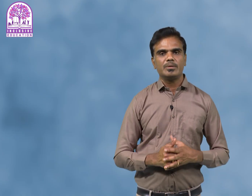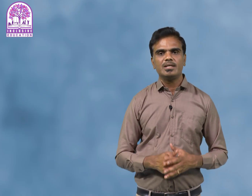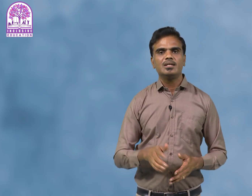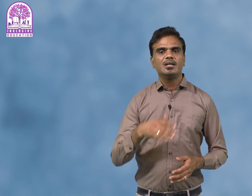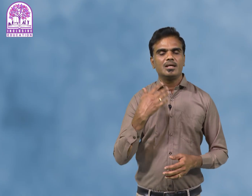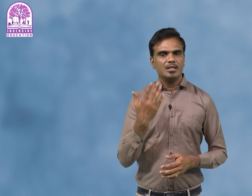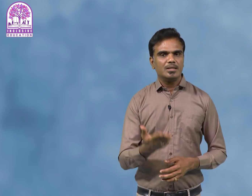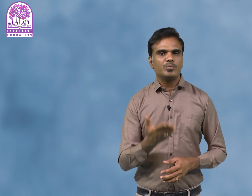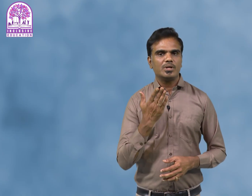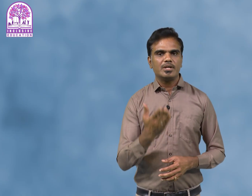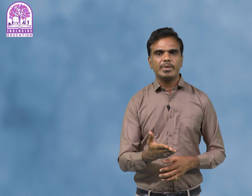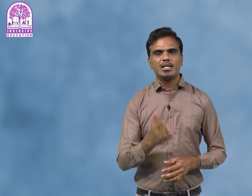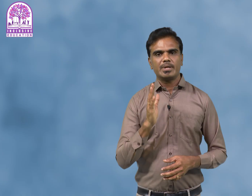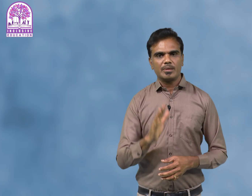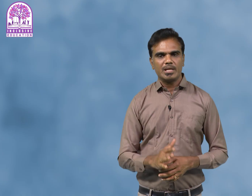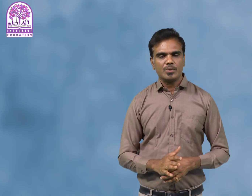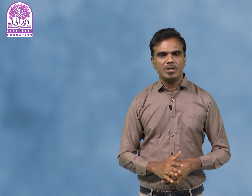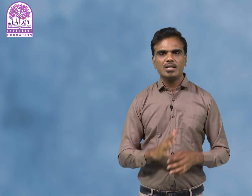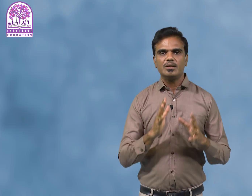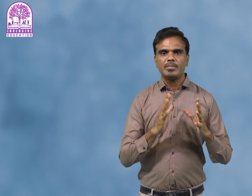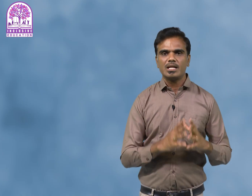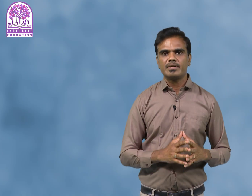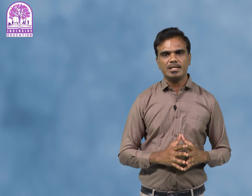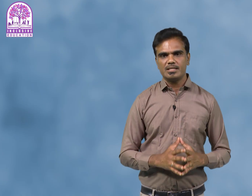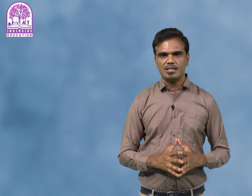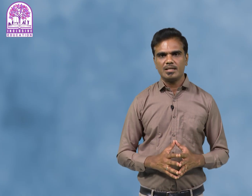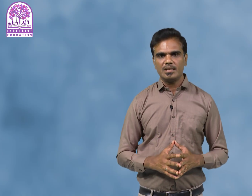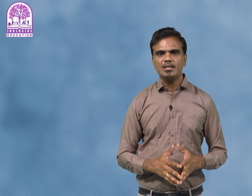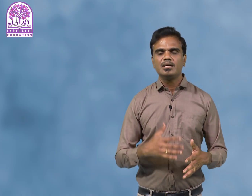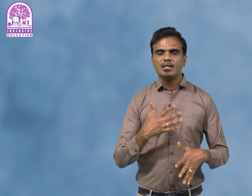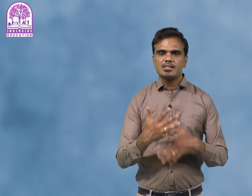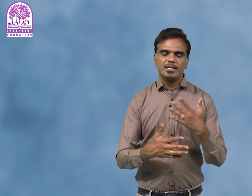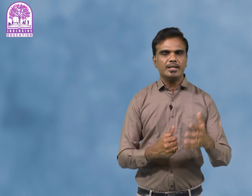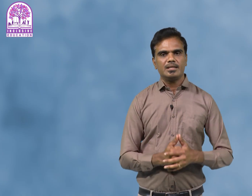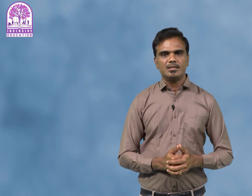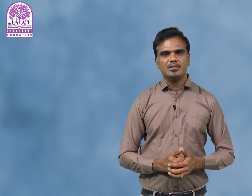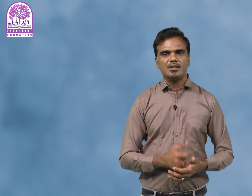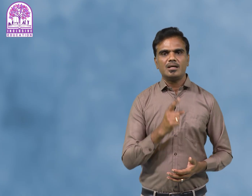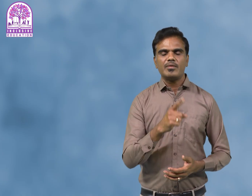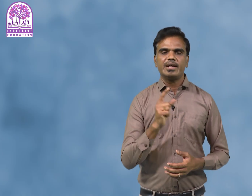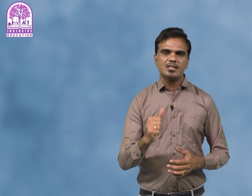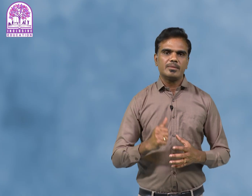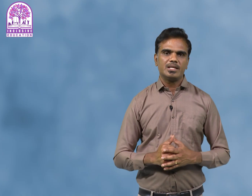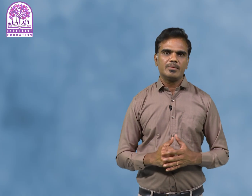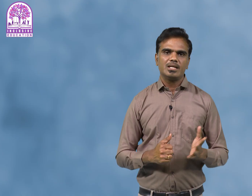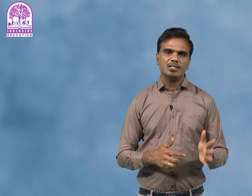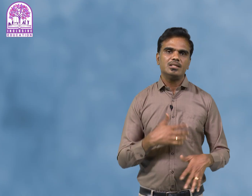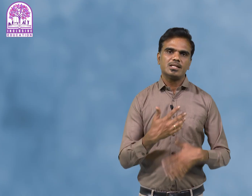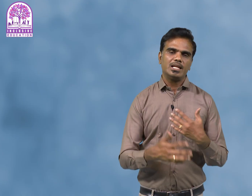இல்லாமல் இதை உங்கள் வகுப்பறையில் படிக்கக்கூடிய மாணவர்கள்ட்ட என்ன செய்யுங்க, நீங்கள் சைனில் கேளுங்க. அவங்க என்ன சாப்பிட்டாங்க அப்படிங்கிறத சைன்